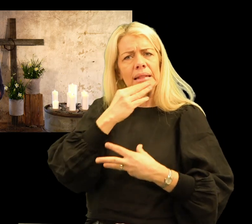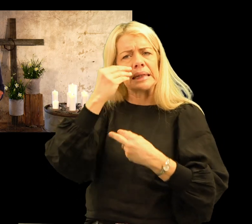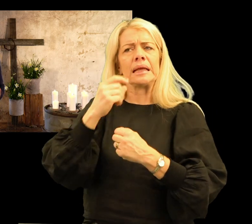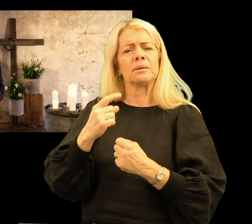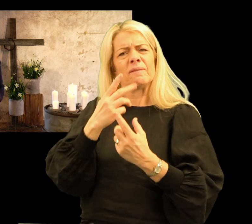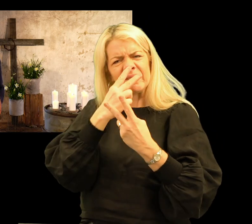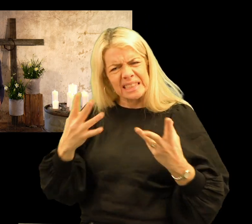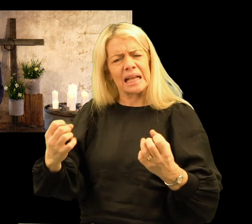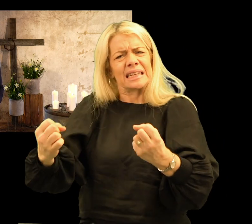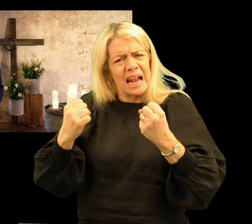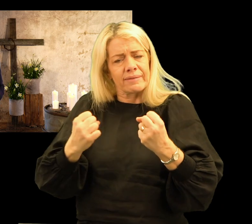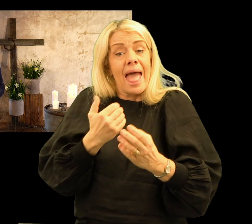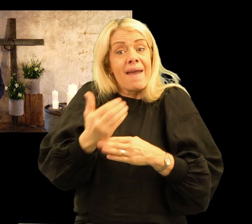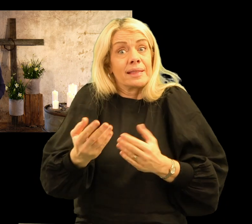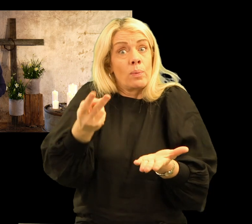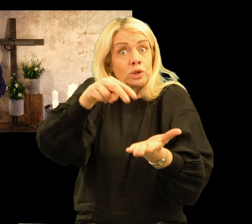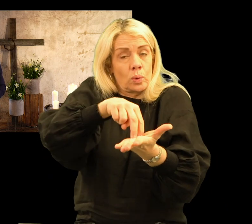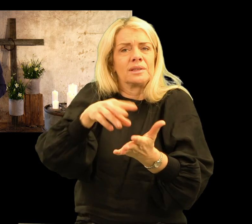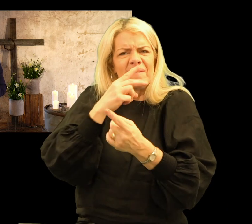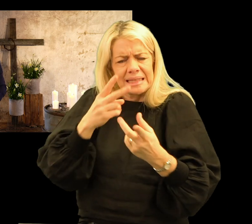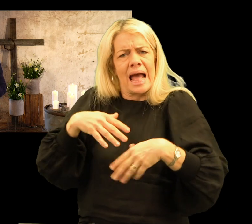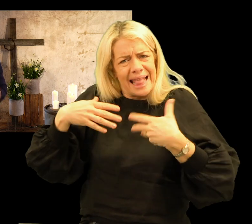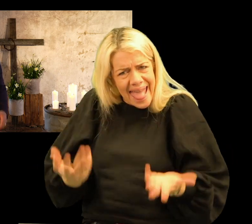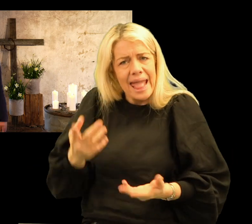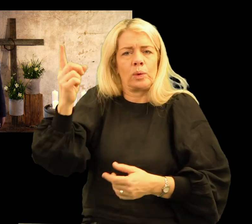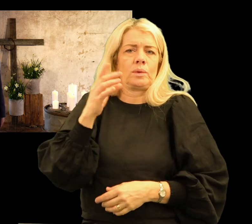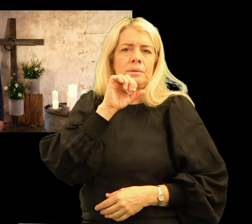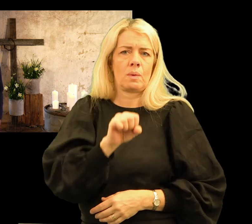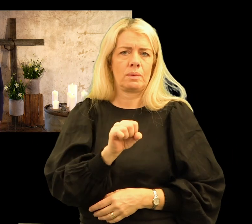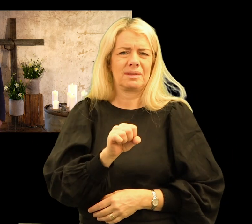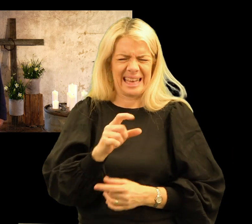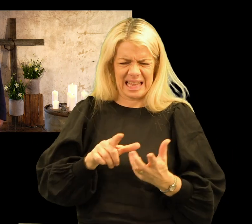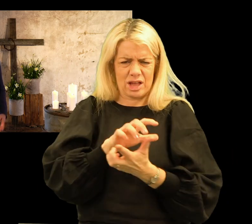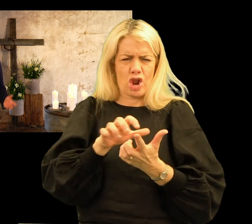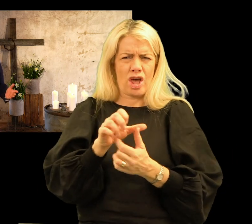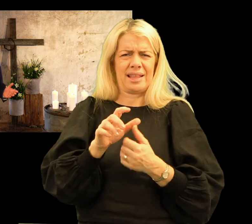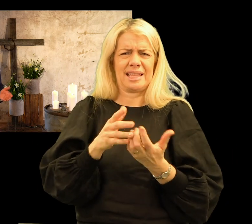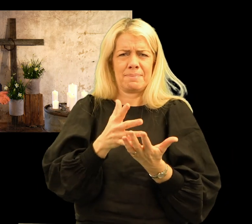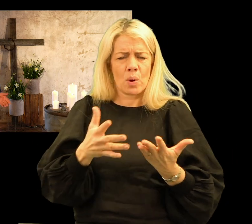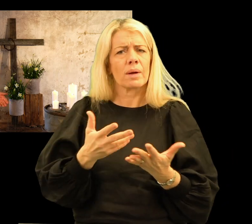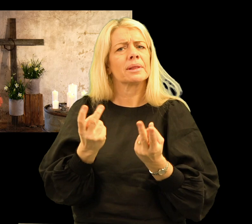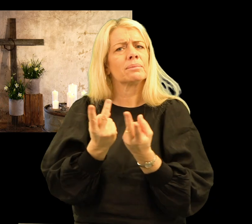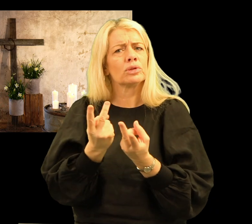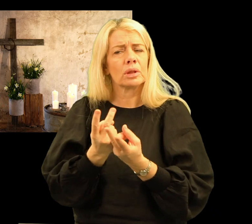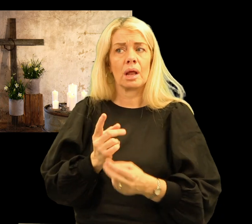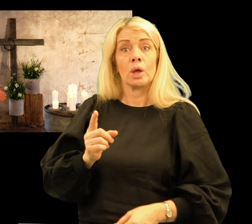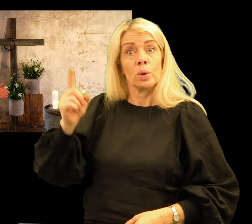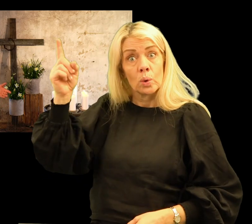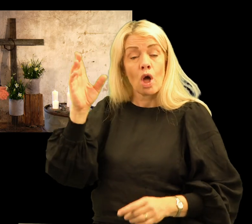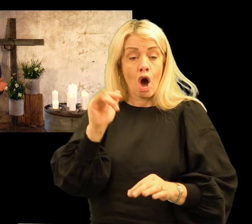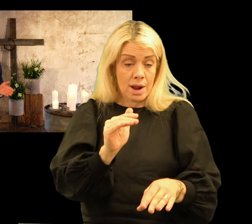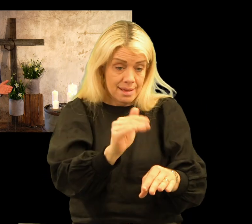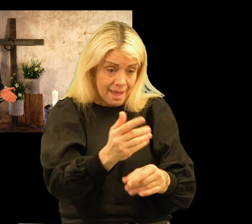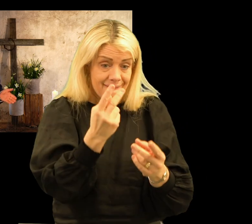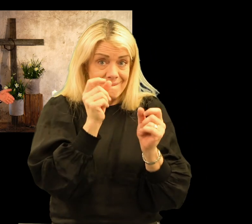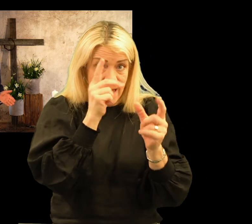har bevisats vara Guds son efter uppståndelsen från de döda. Kanske lite krångligt språk i den här versen, men det betyder alltså